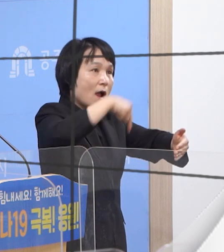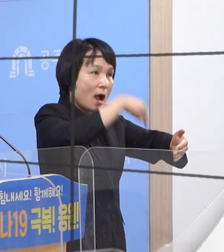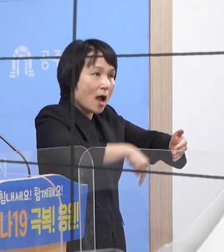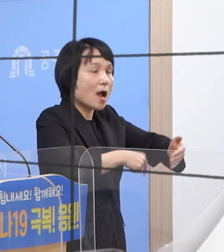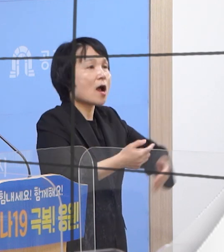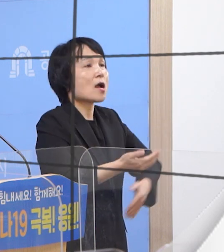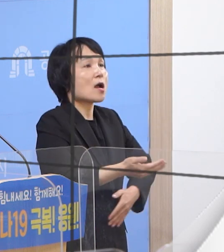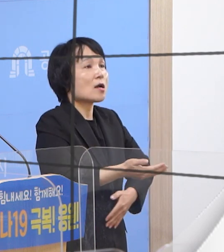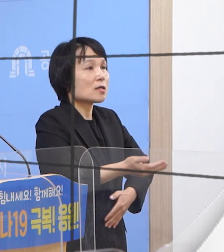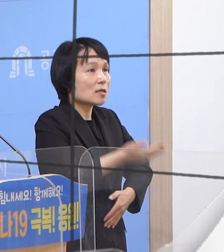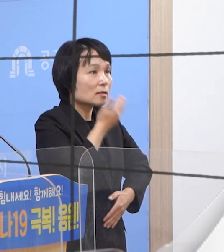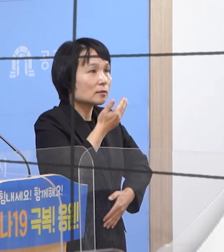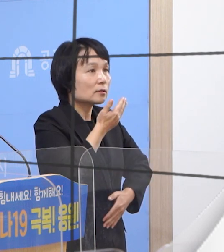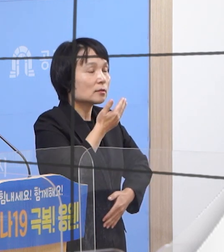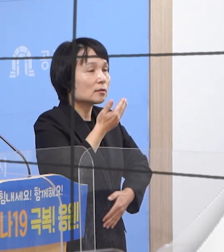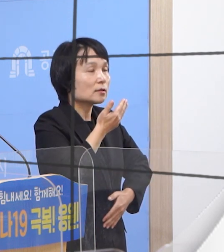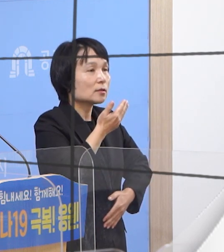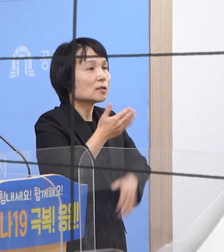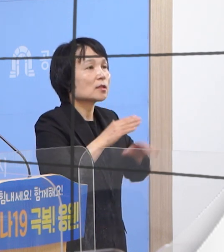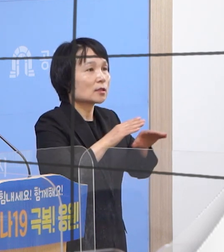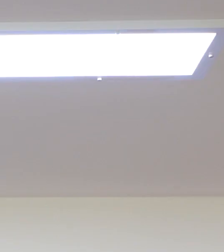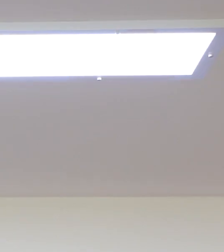제106차 정례 브리핑 소식 전해드립니다.